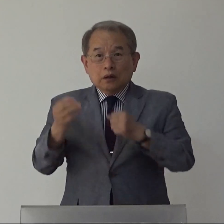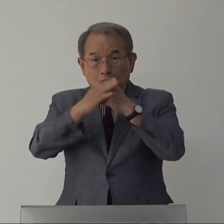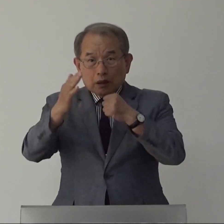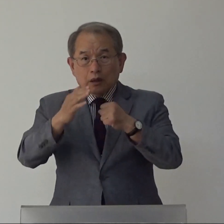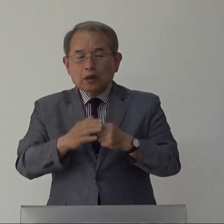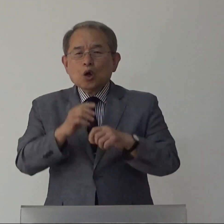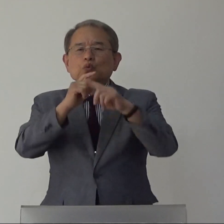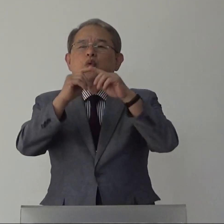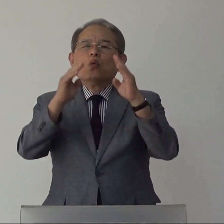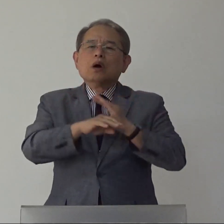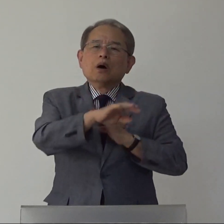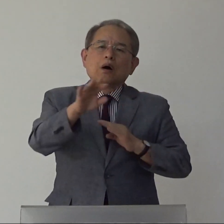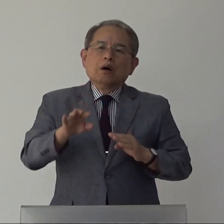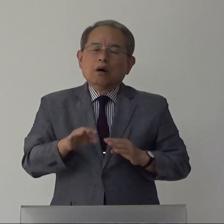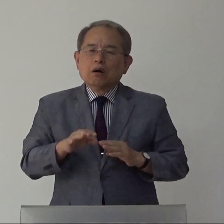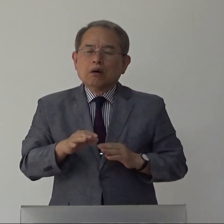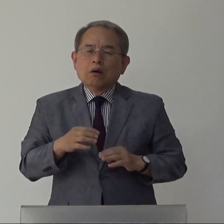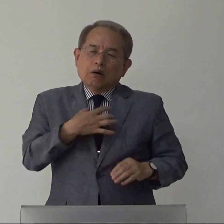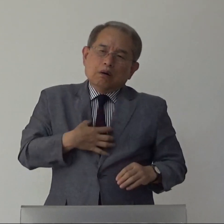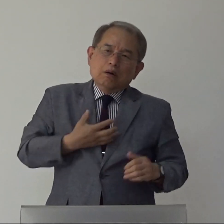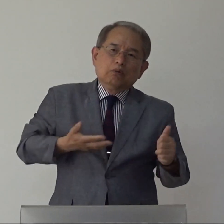그러나 이해하지 못했기 때문에